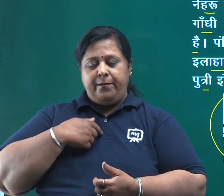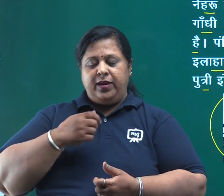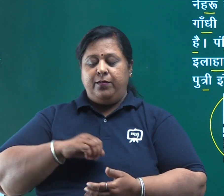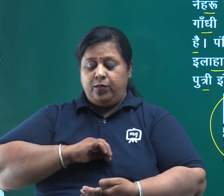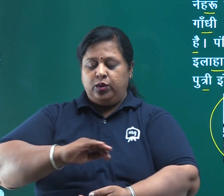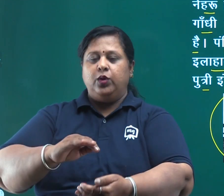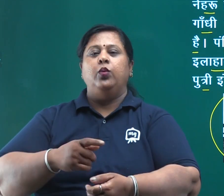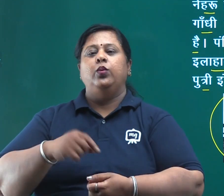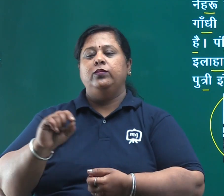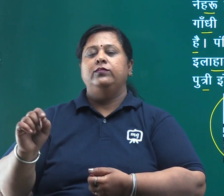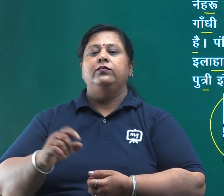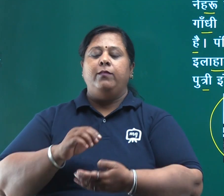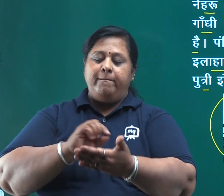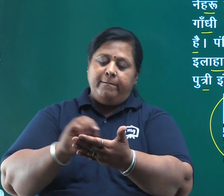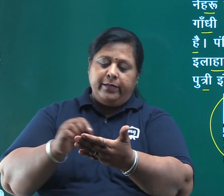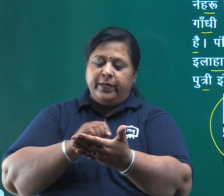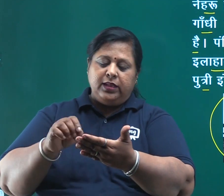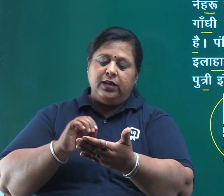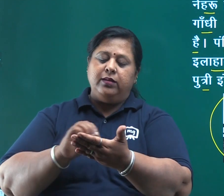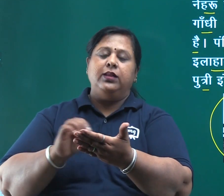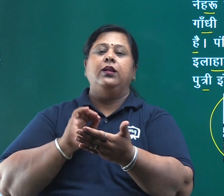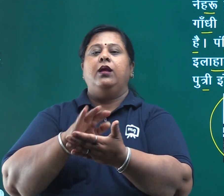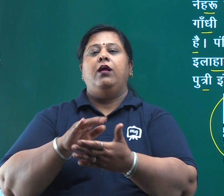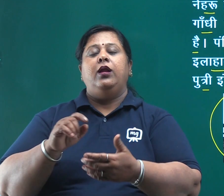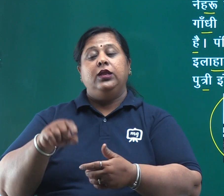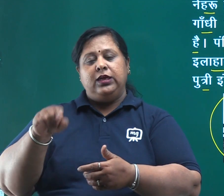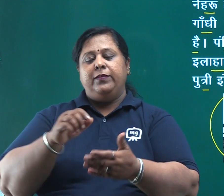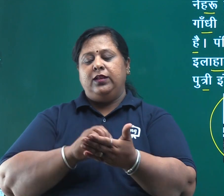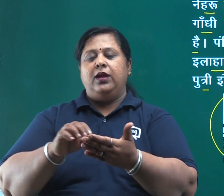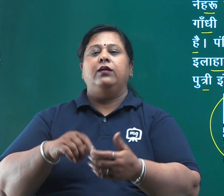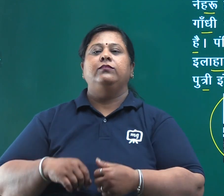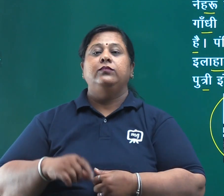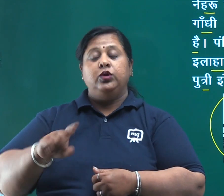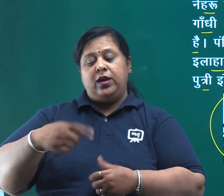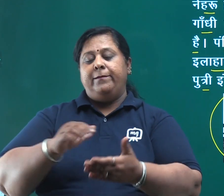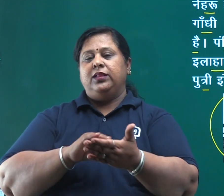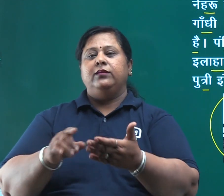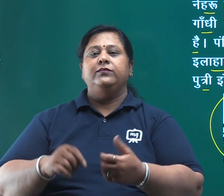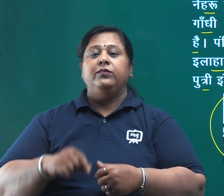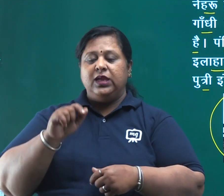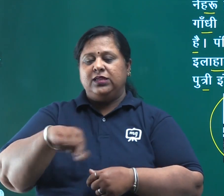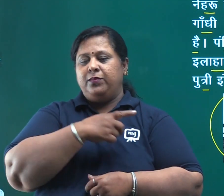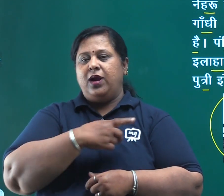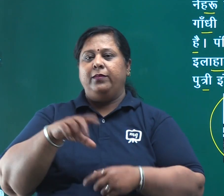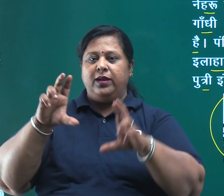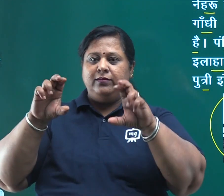को पत्र लिखा और यह पत्र इस पाठ में